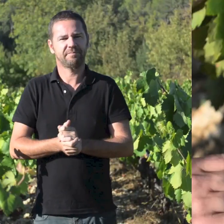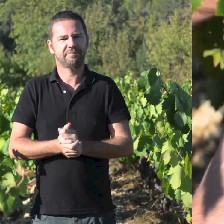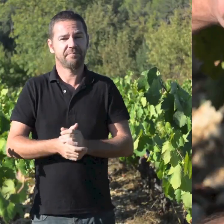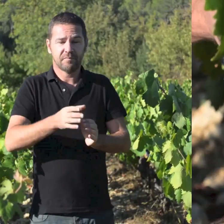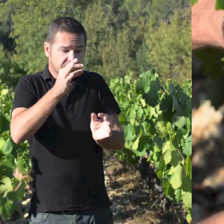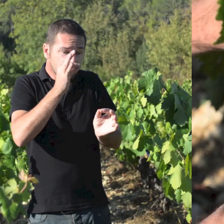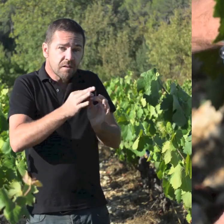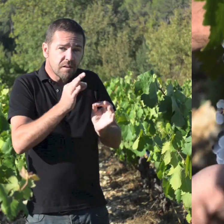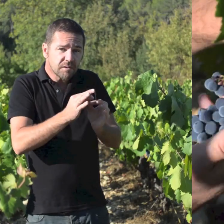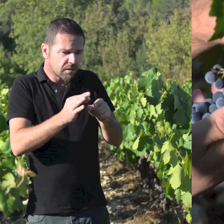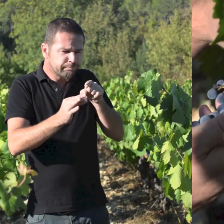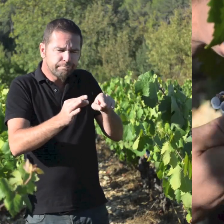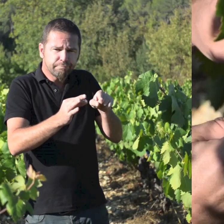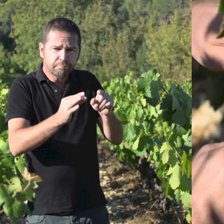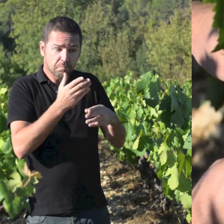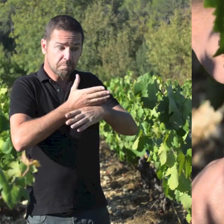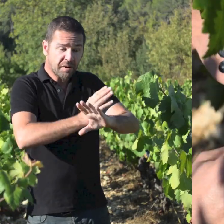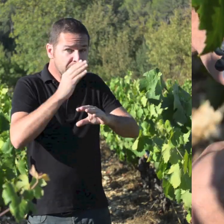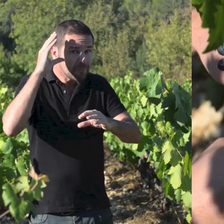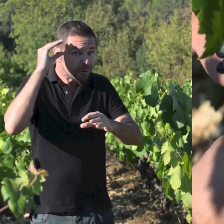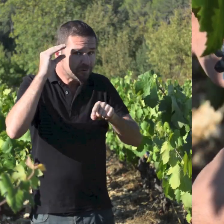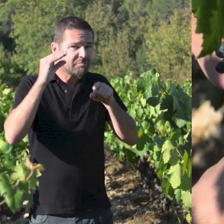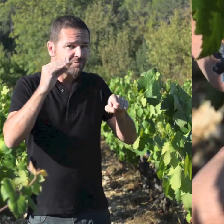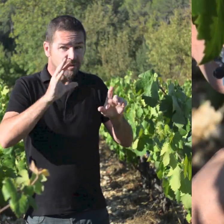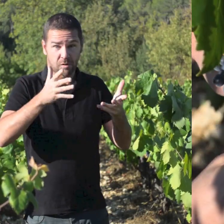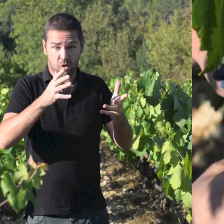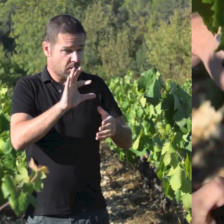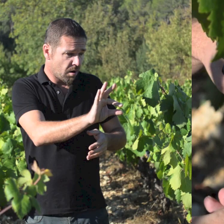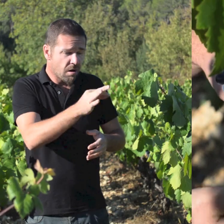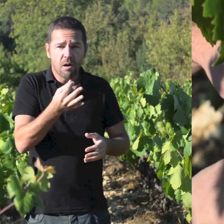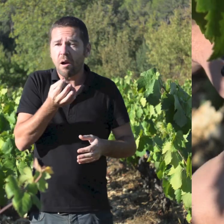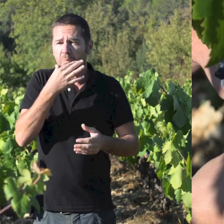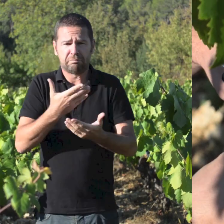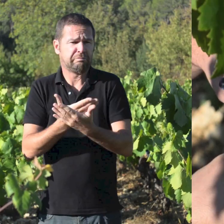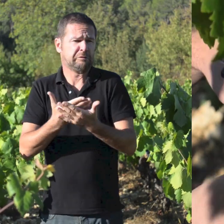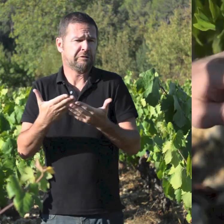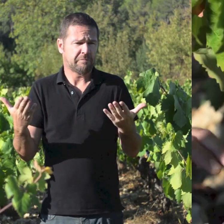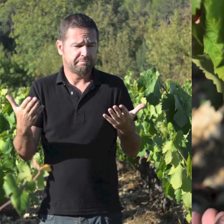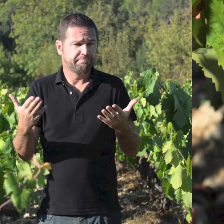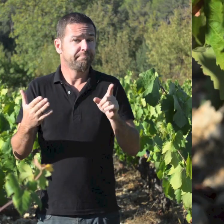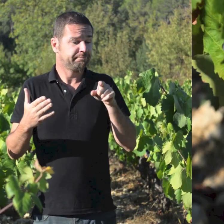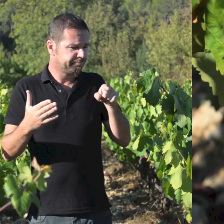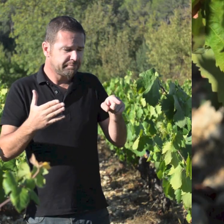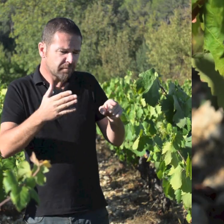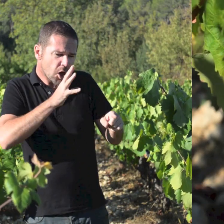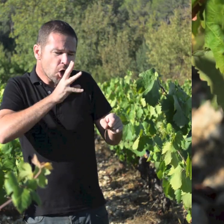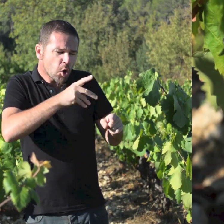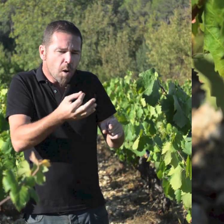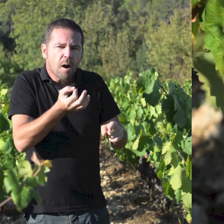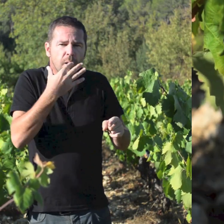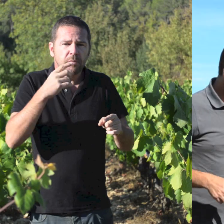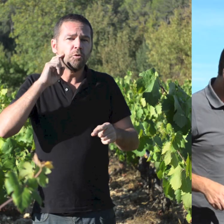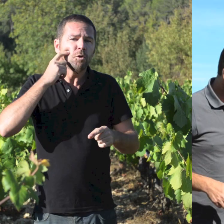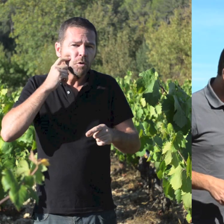Pour évaluer la maturité des raisins, on va les déguster tout simplement en faisant attention au sucre, à